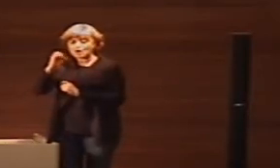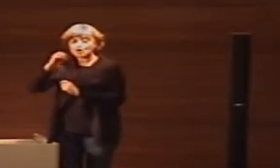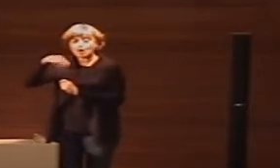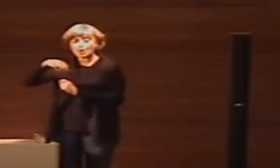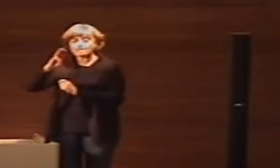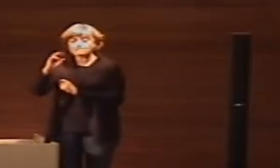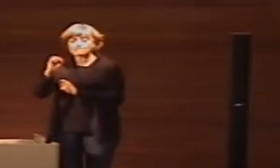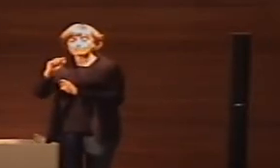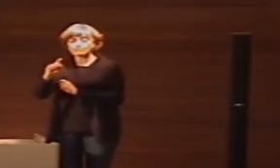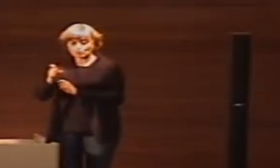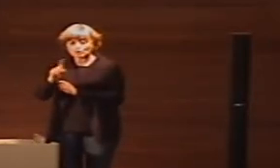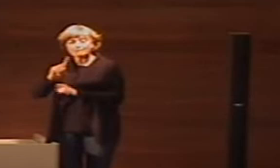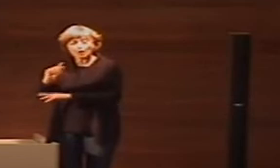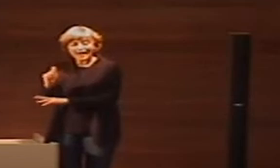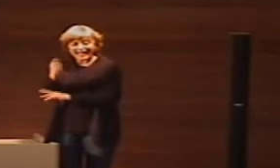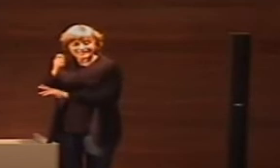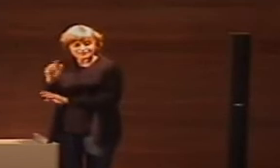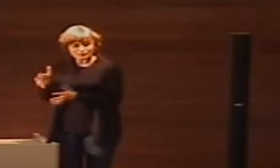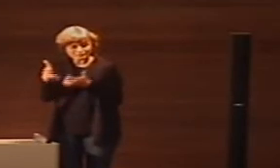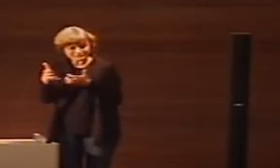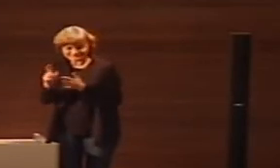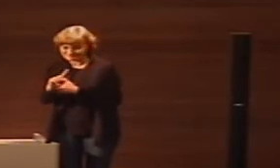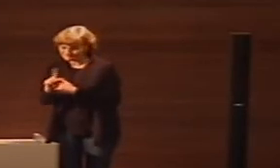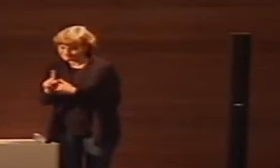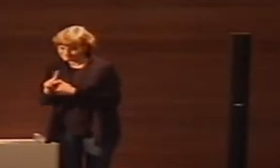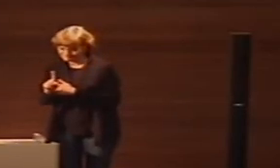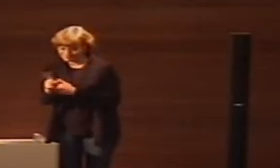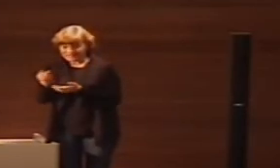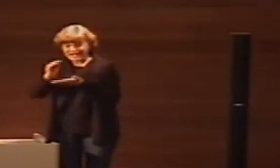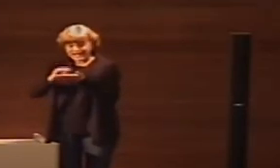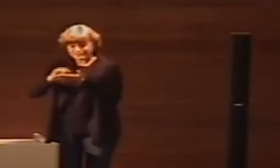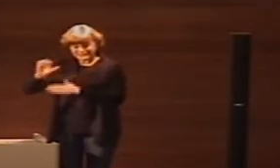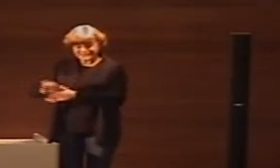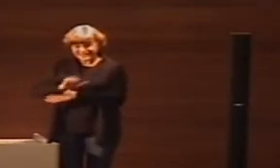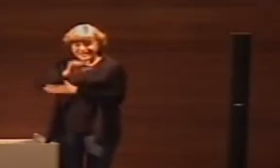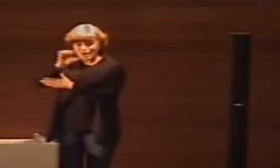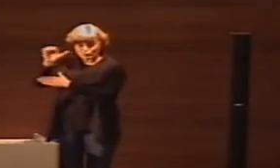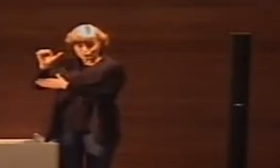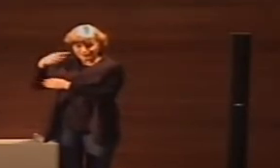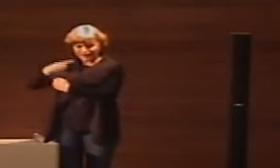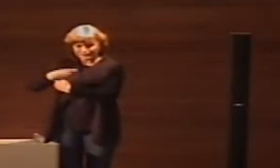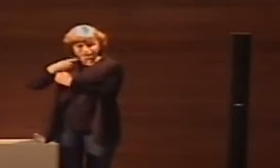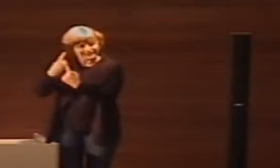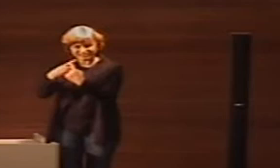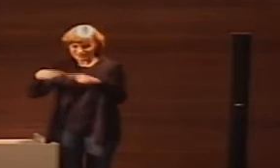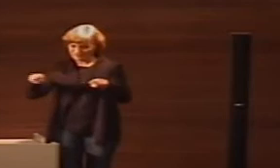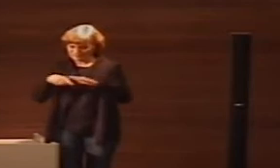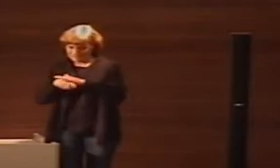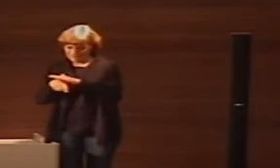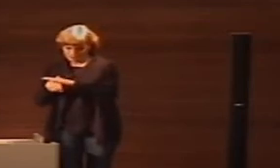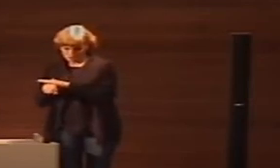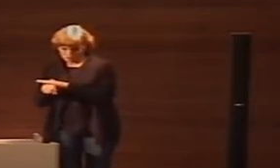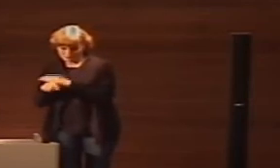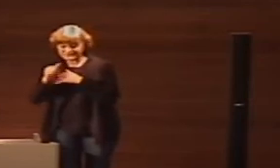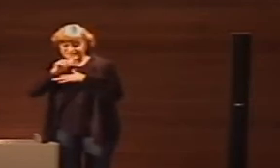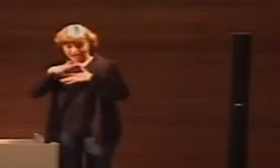hecho, lo que viene de Europa es que esto, a partir de un cierto año, no va a poder ni computarse como reciclaje, cosa que ahora sí